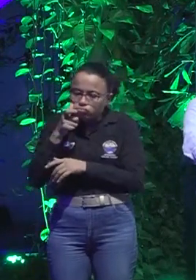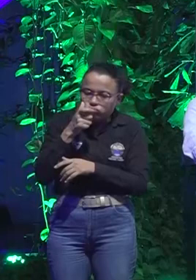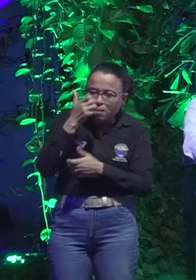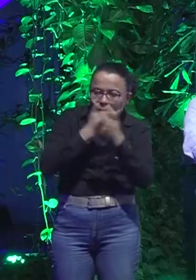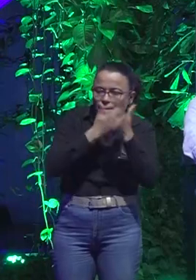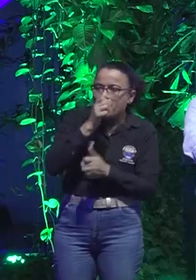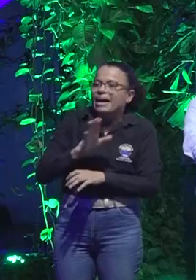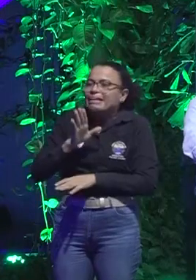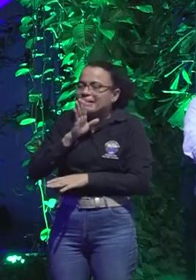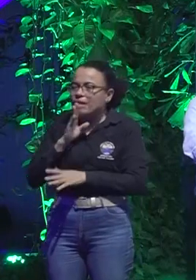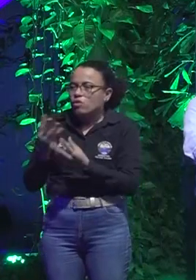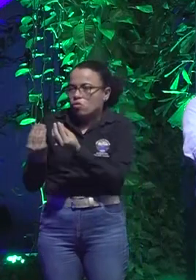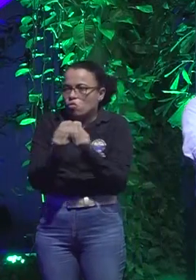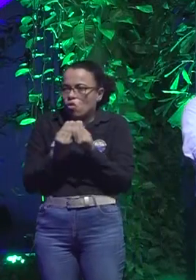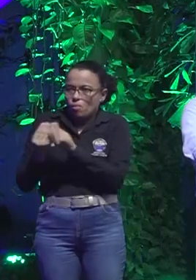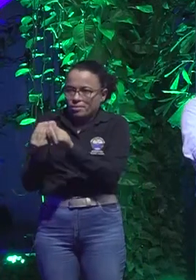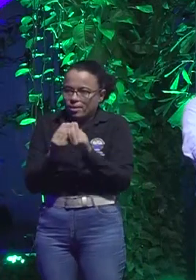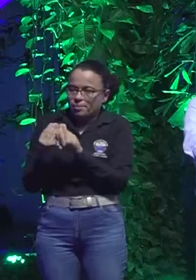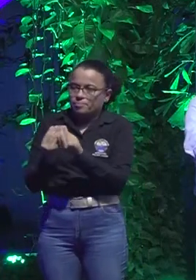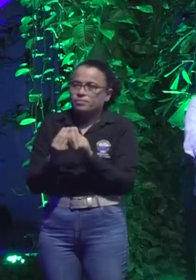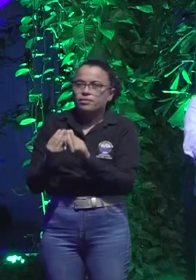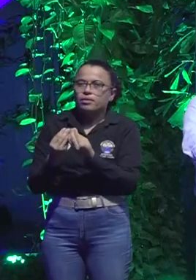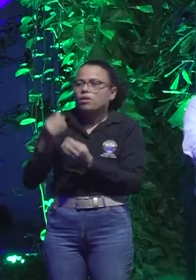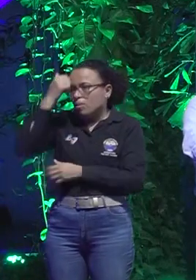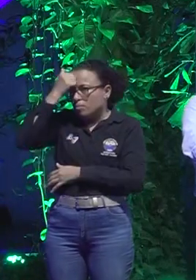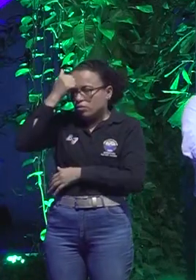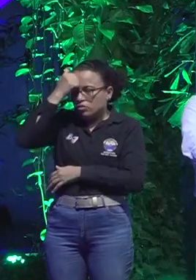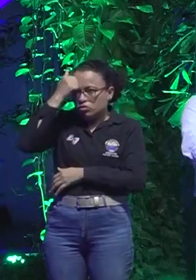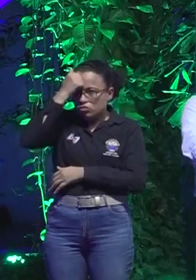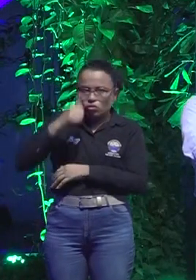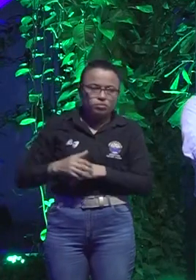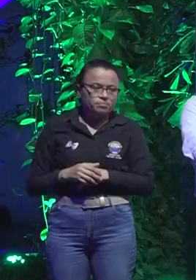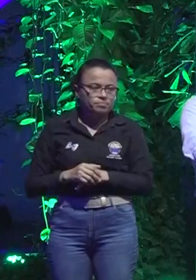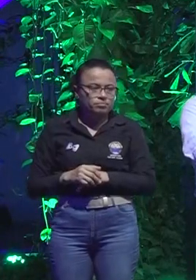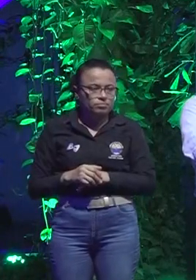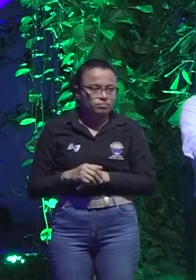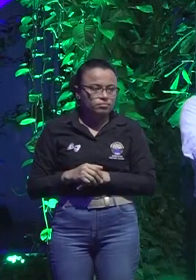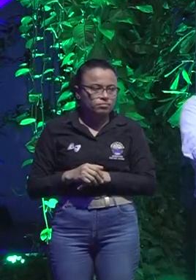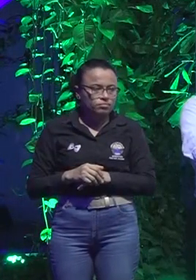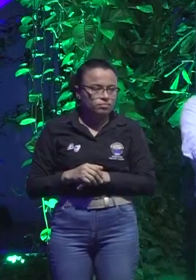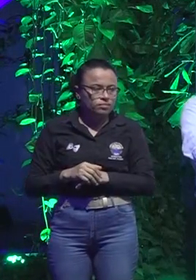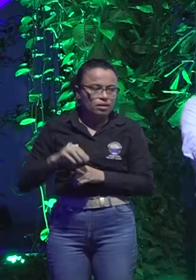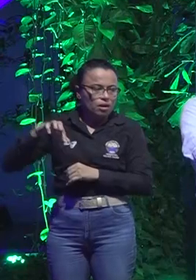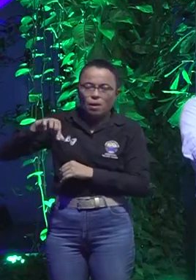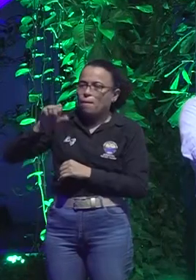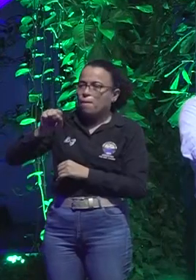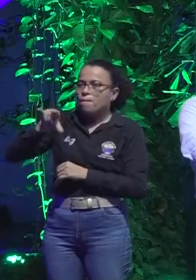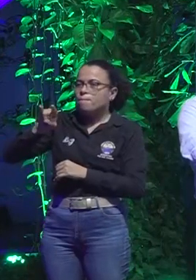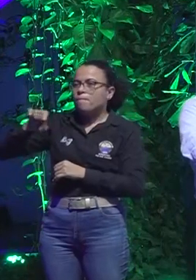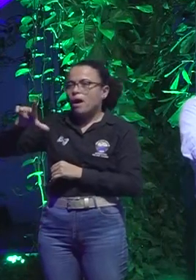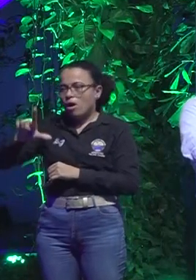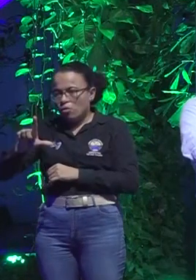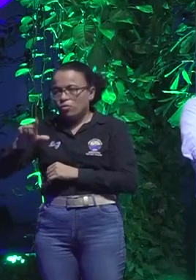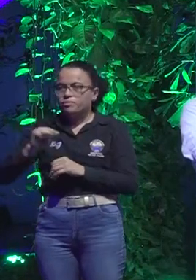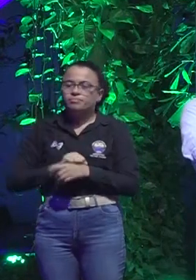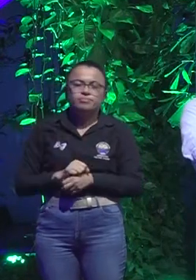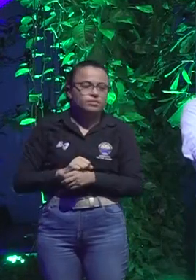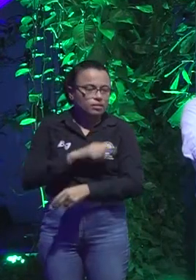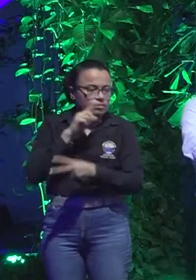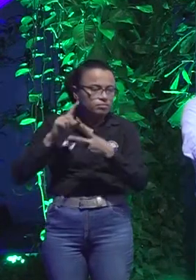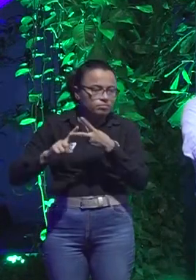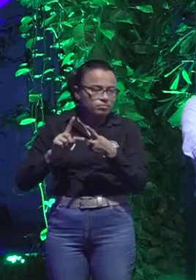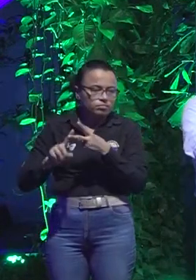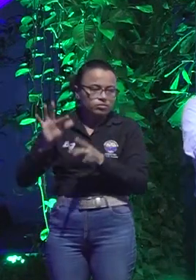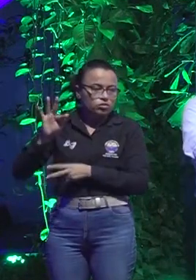Coll, que es el director del área de emprendimiento, el FEDASEO, el profesor Thorsten, quien va a estar en agosto con